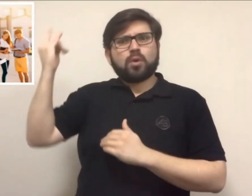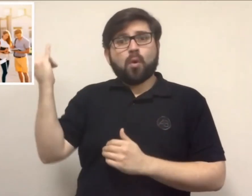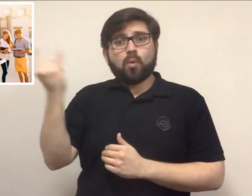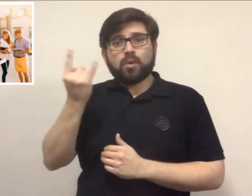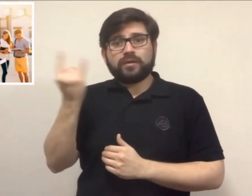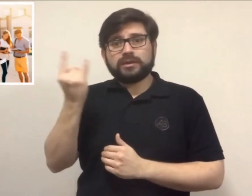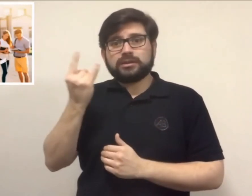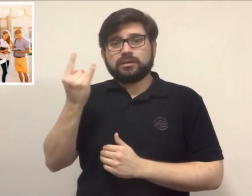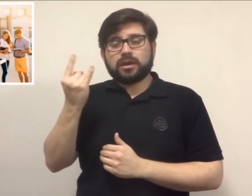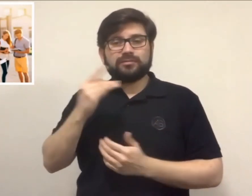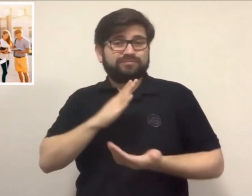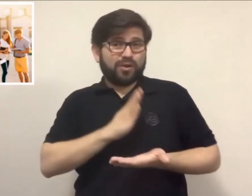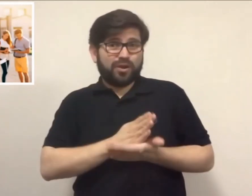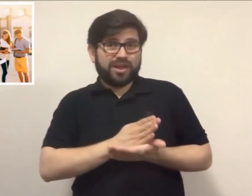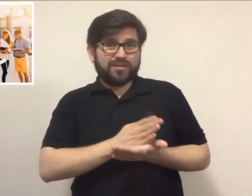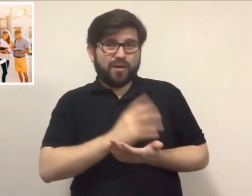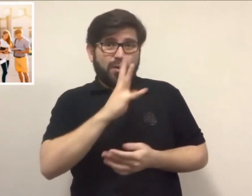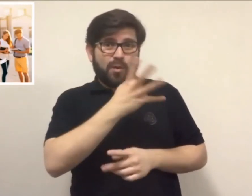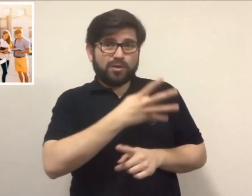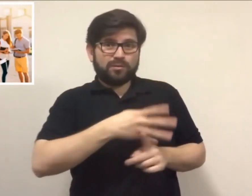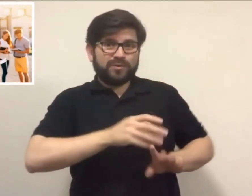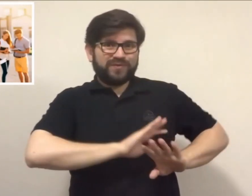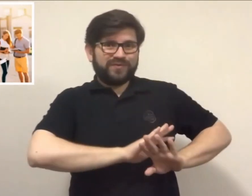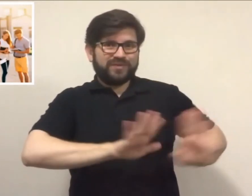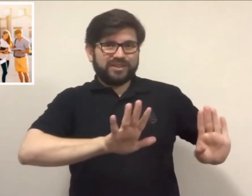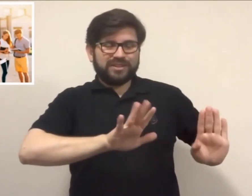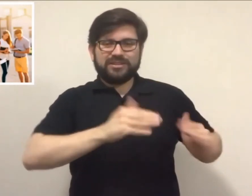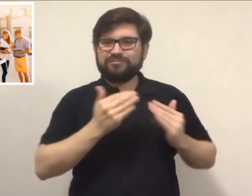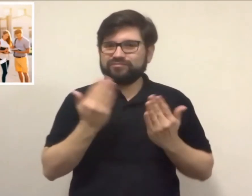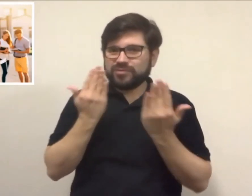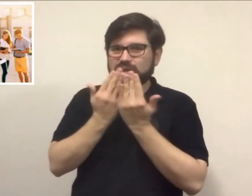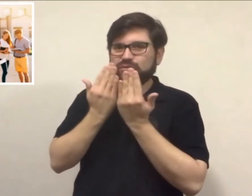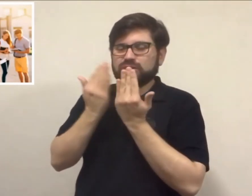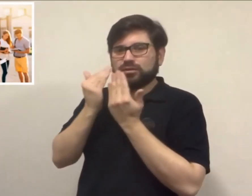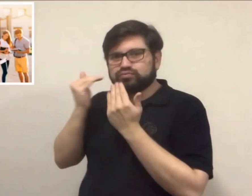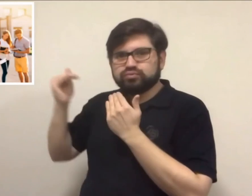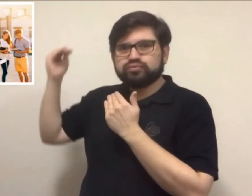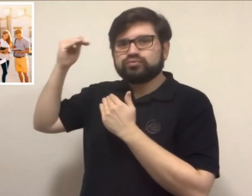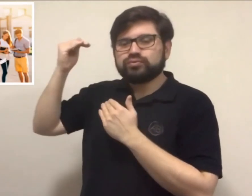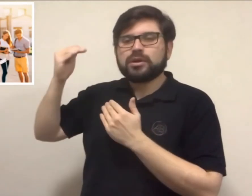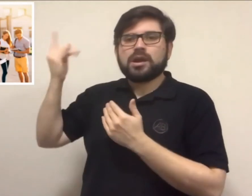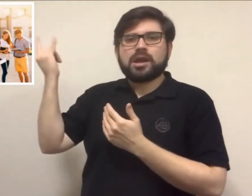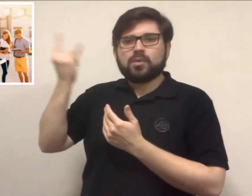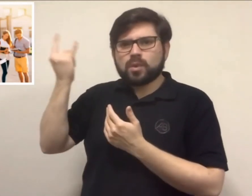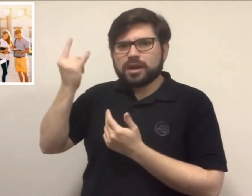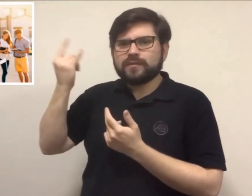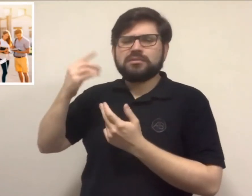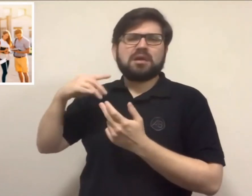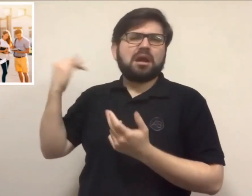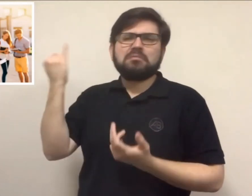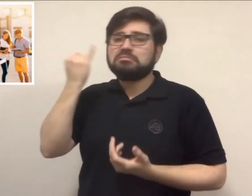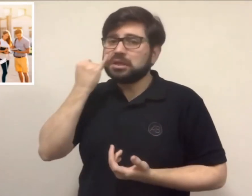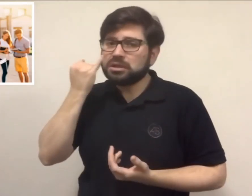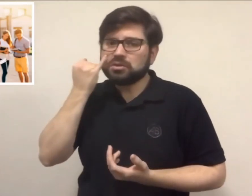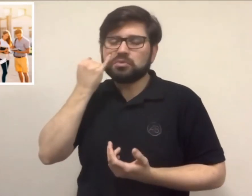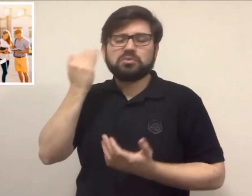Pero, si el hijo entra a estudiar a la universidad, después que termina